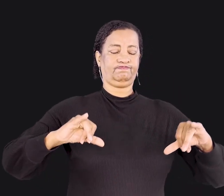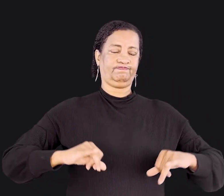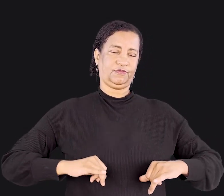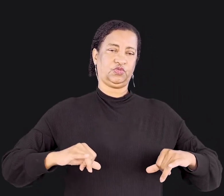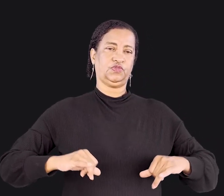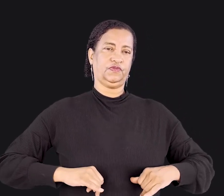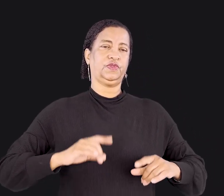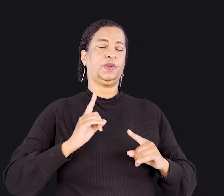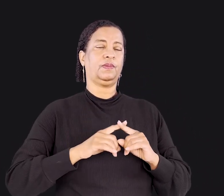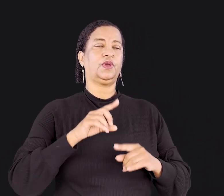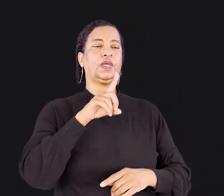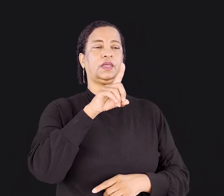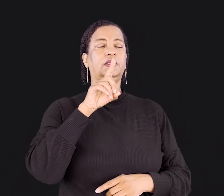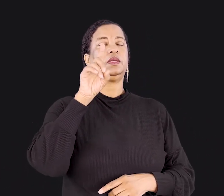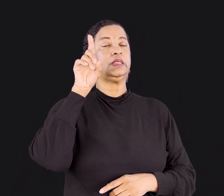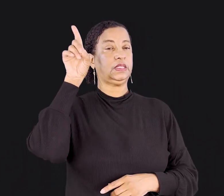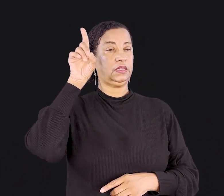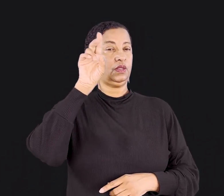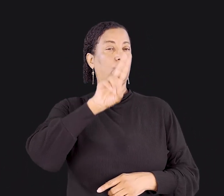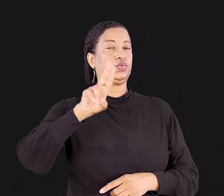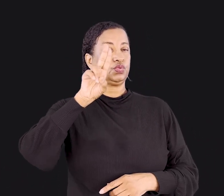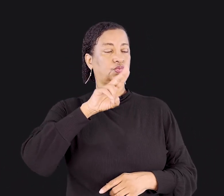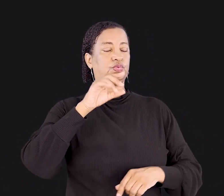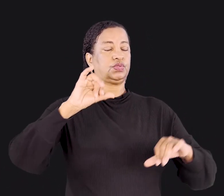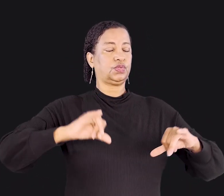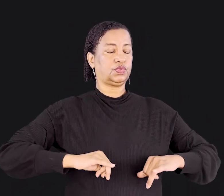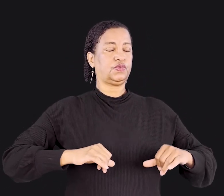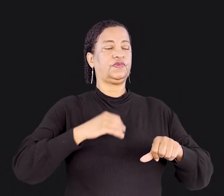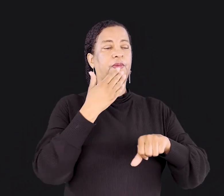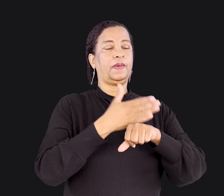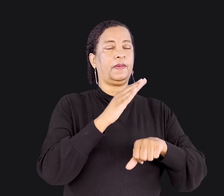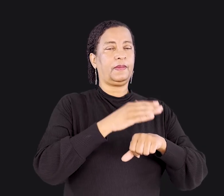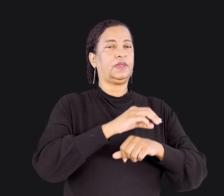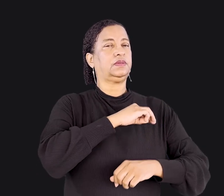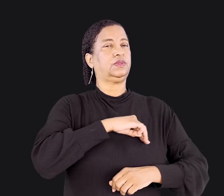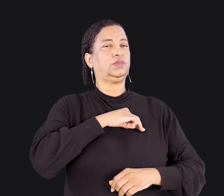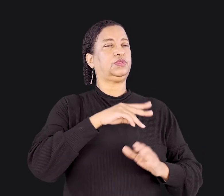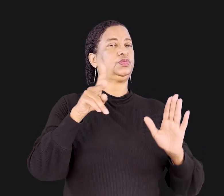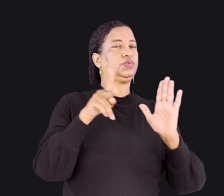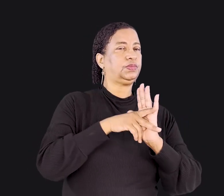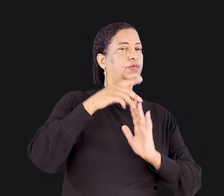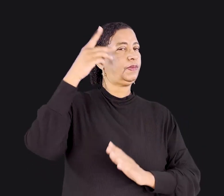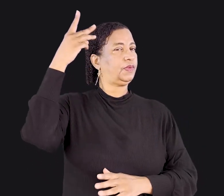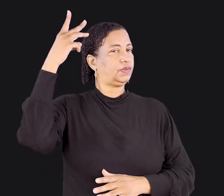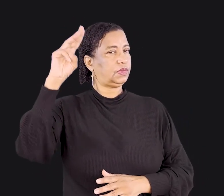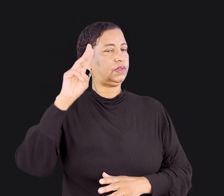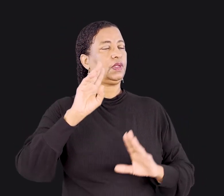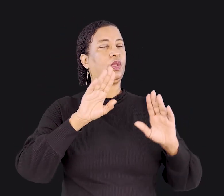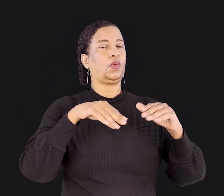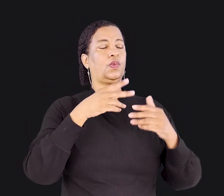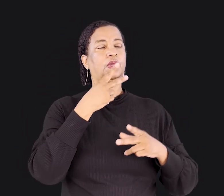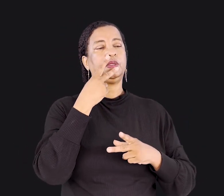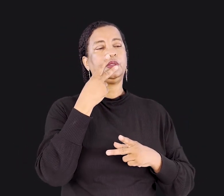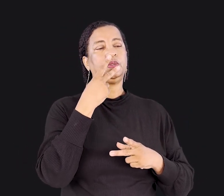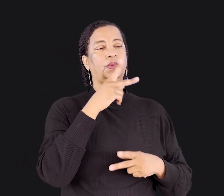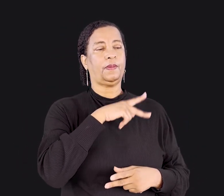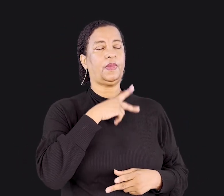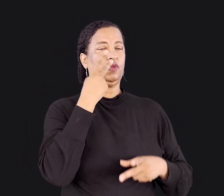sofrimento, porque Deus usa o sofrimento para treinar os ministros dele. Quando Paulo mencionou o sofrimento, ele estava